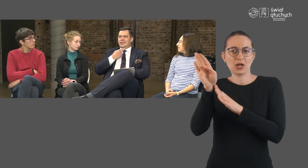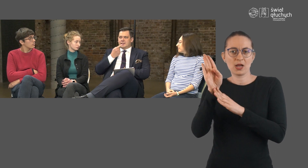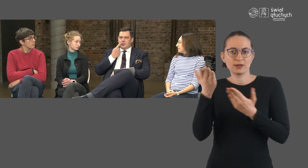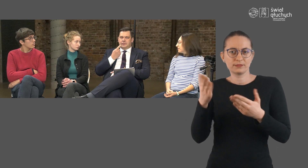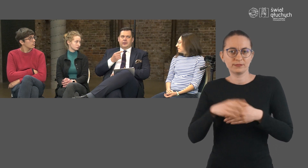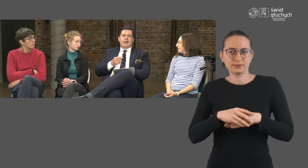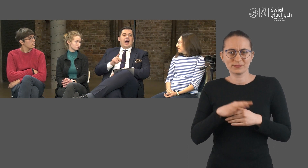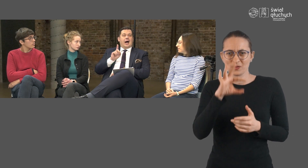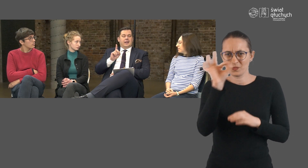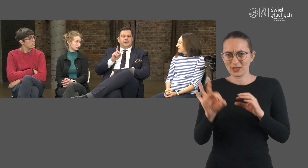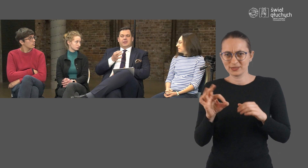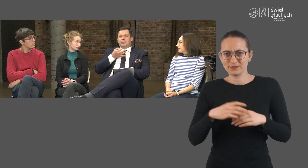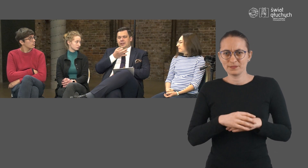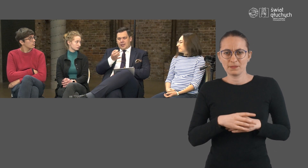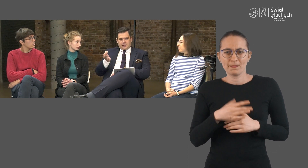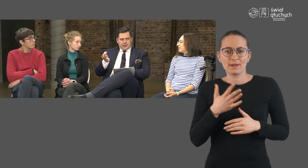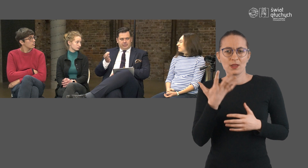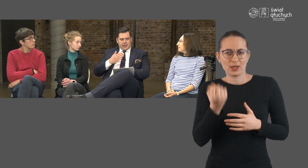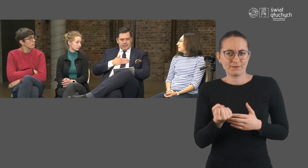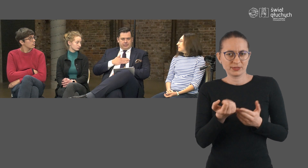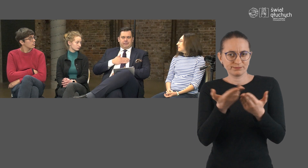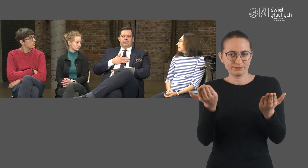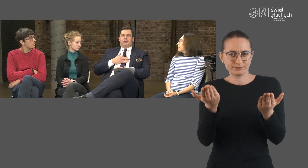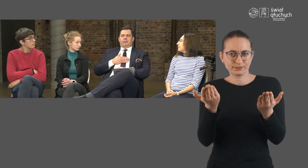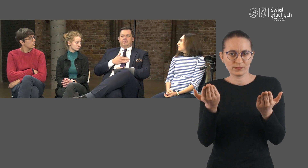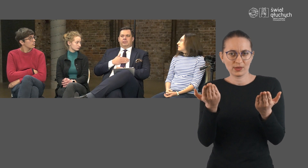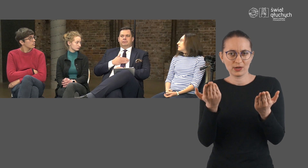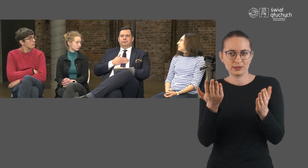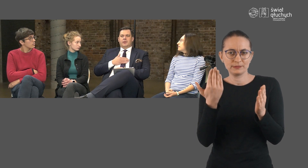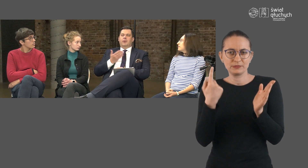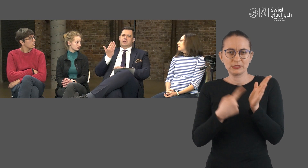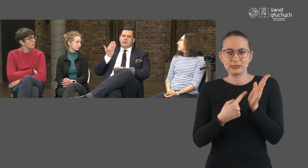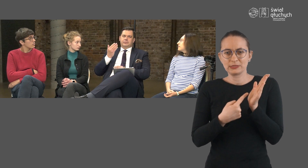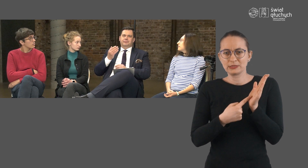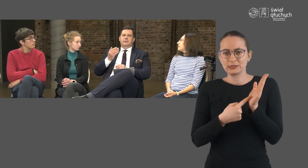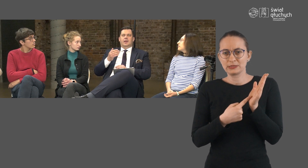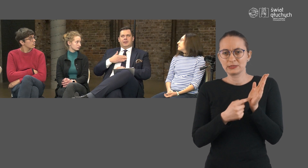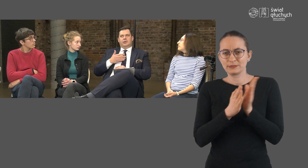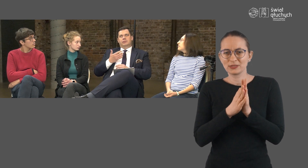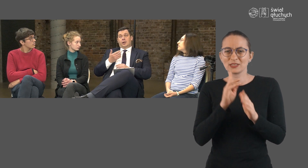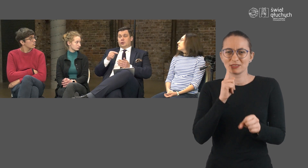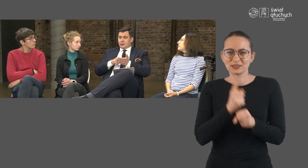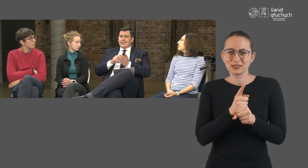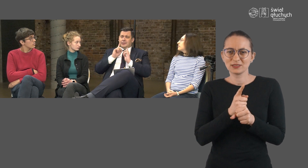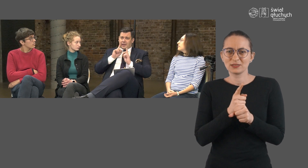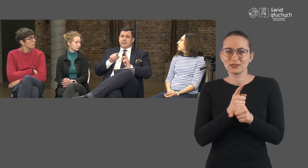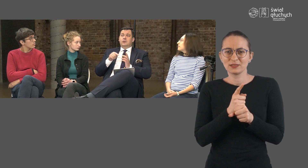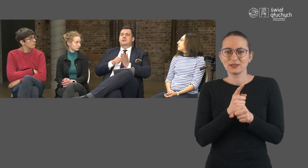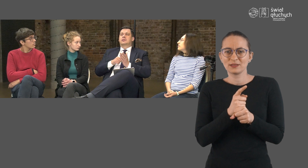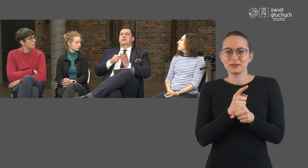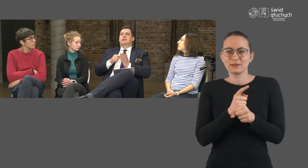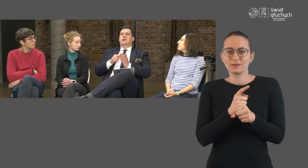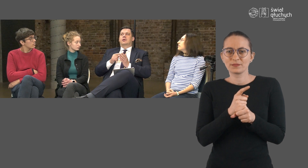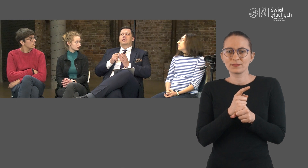Dzięki językowi. Ale pytanie mam, bo ostatnio miałem taką, tak naprawdę